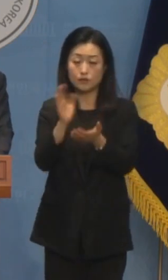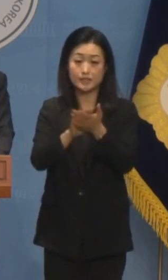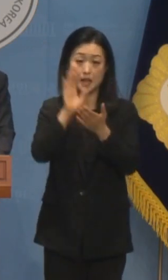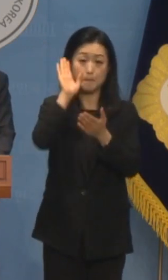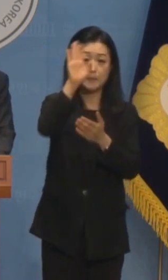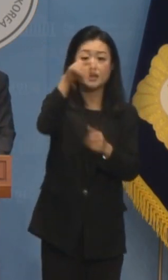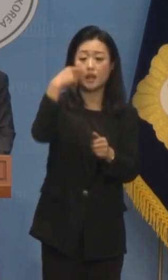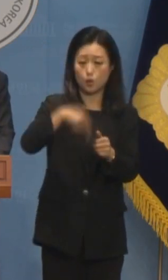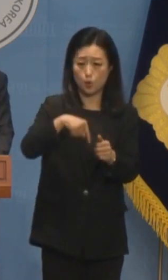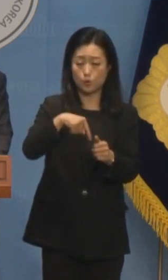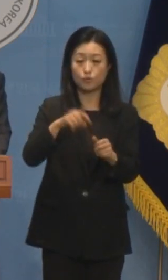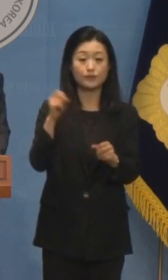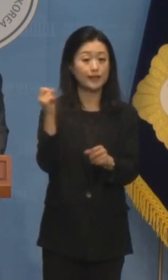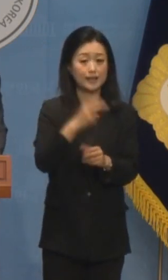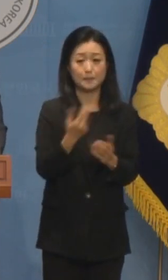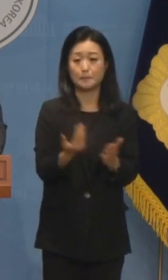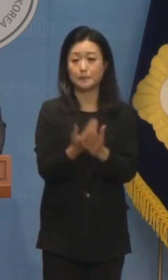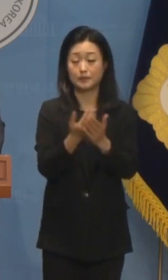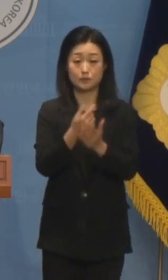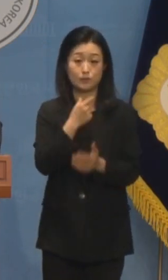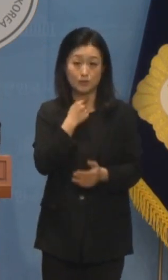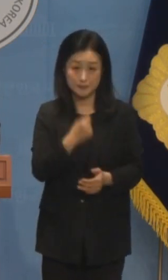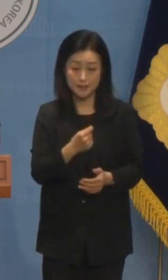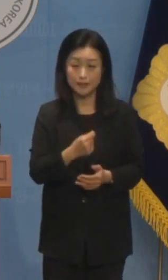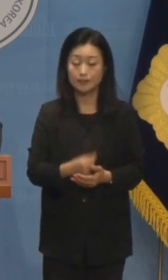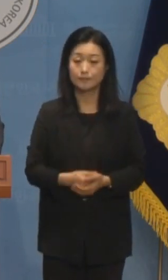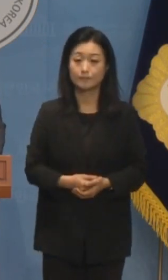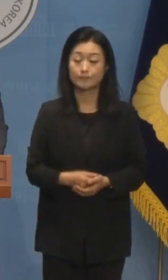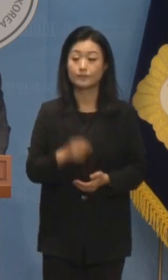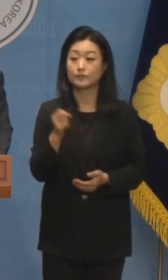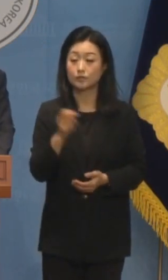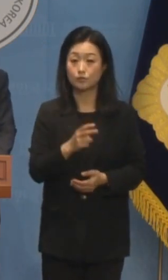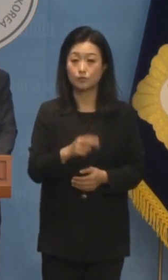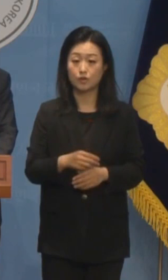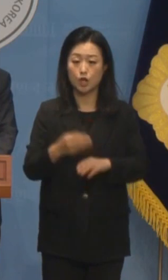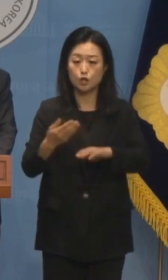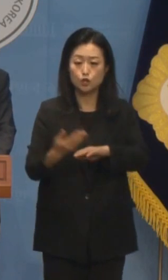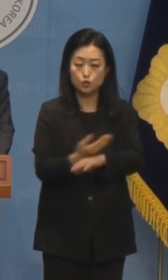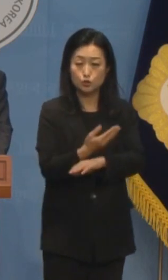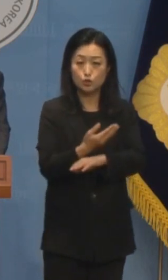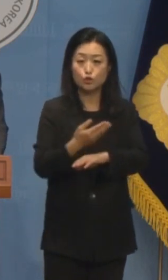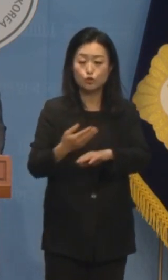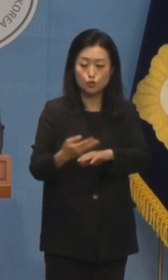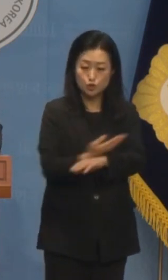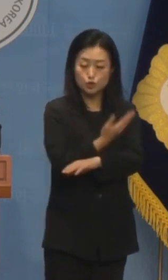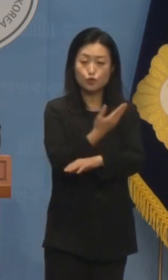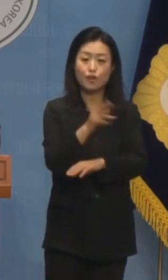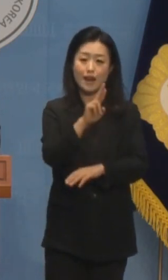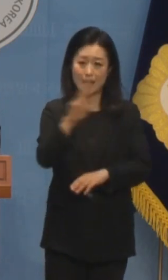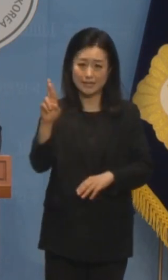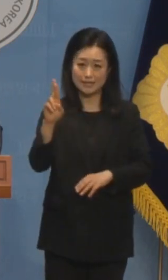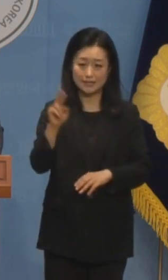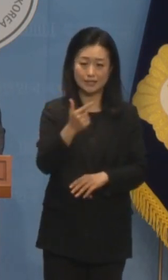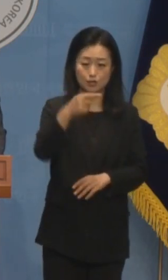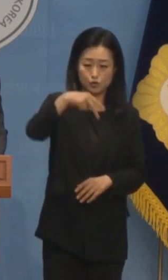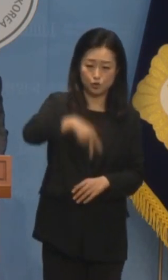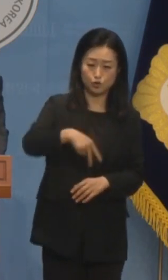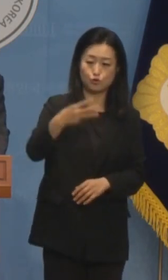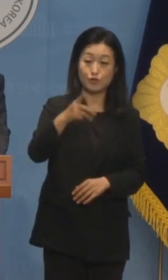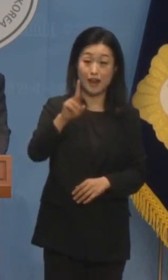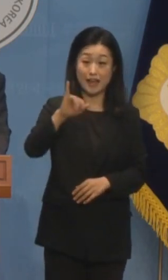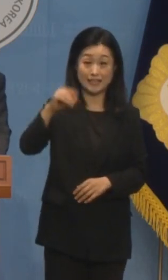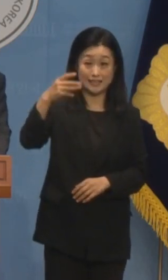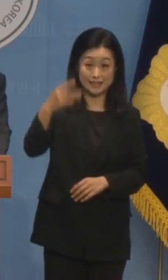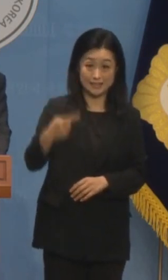다시 진전시켜야 합니다. 특히 뉴라이트 세력이 교육마저